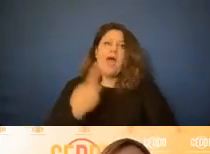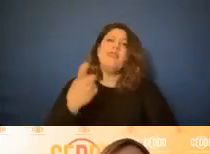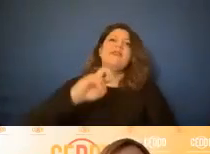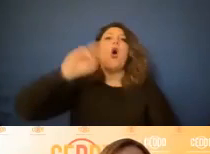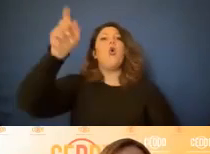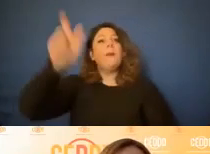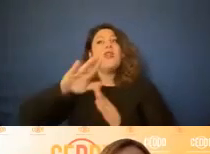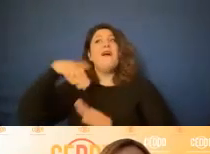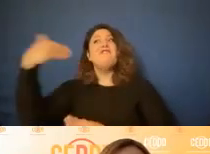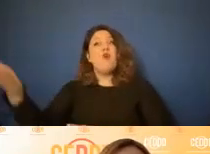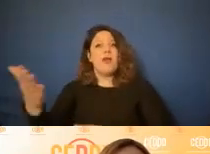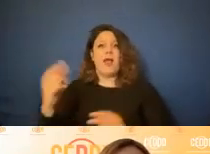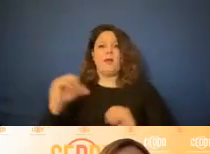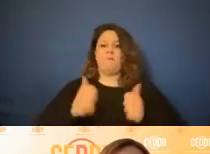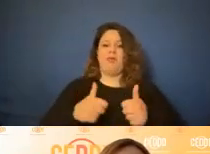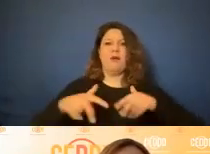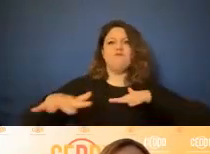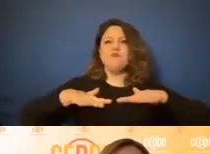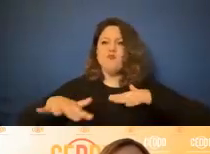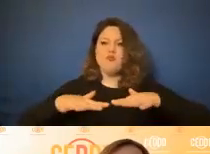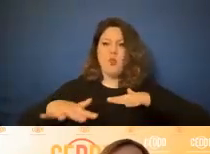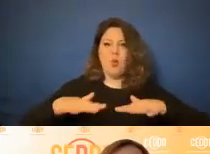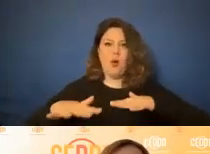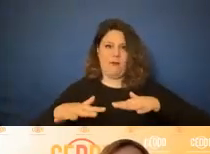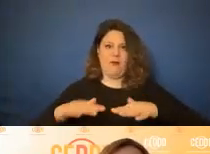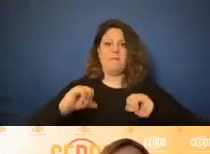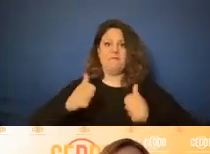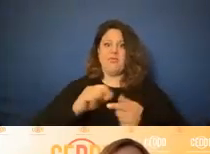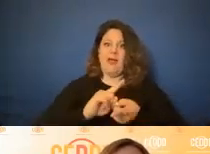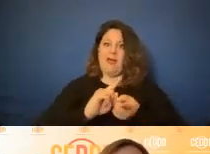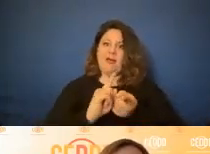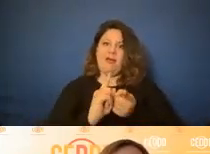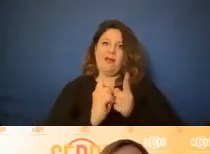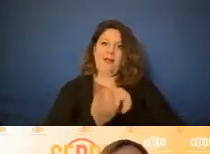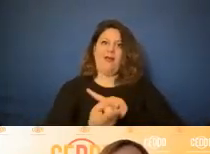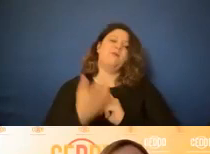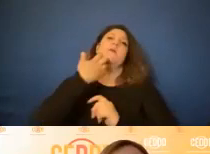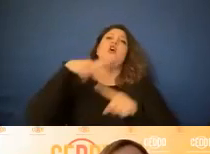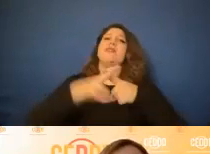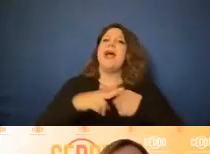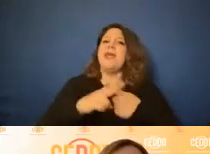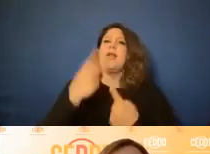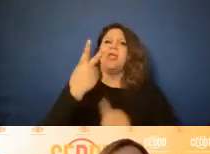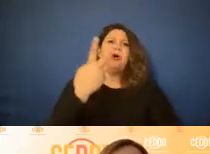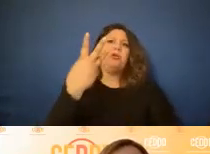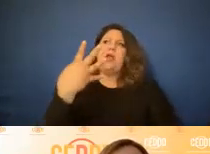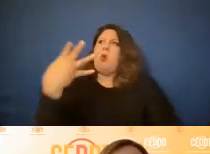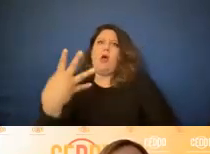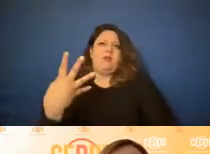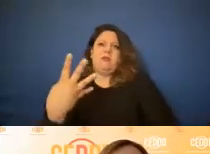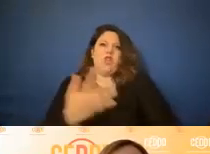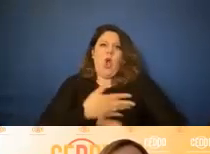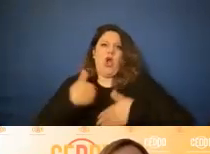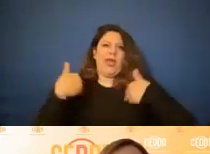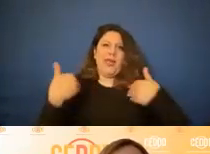señalice, para que empiece a movilizar y efectuar cambios. Son talleres que habrá que hacer 2, 3, 4, los que sean necesarios para movilizar